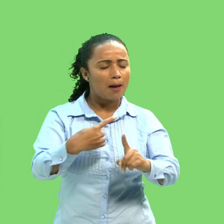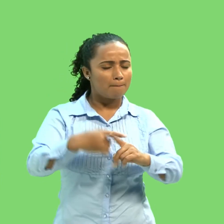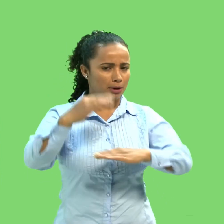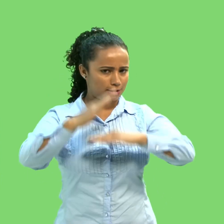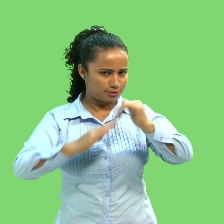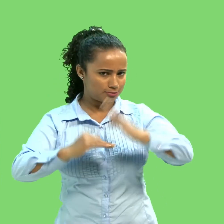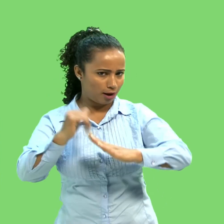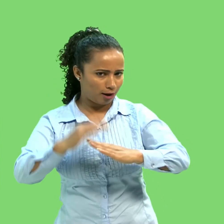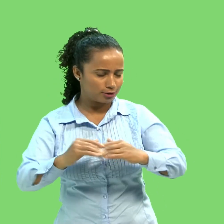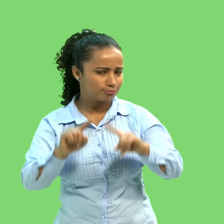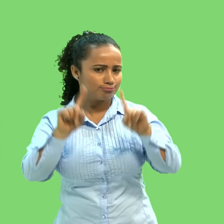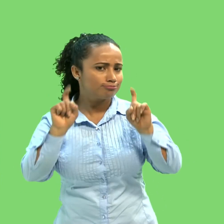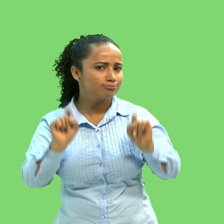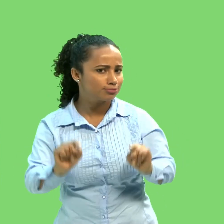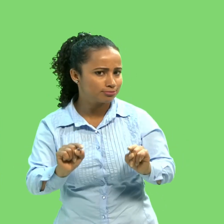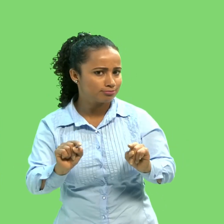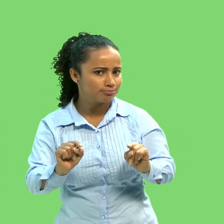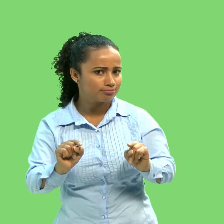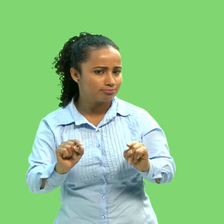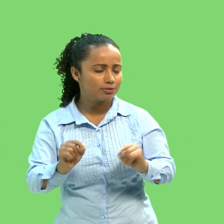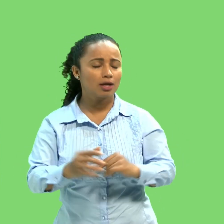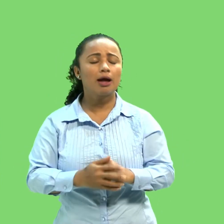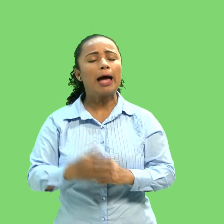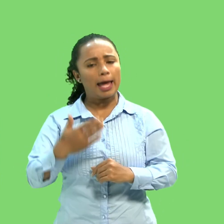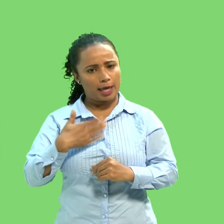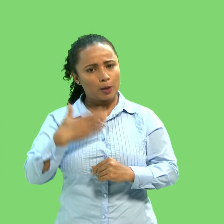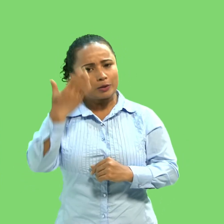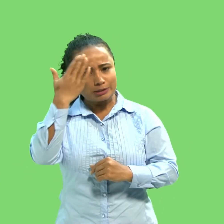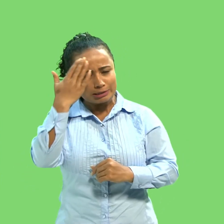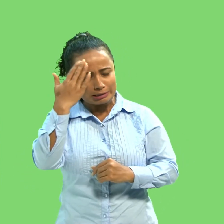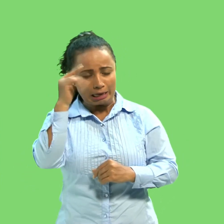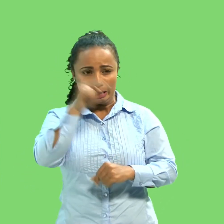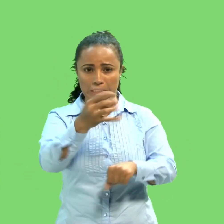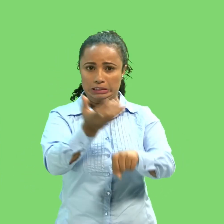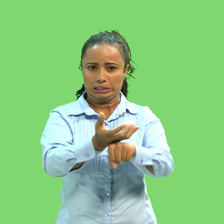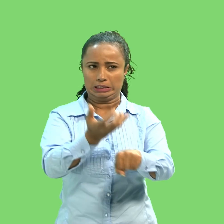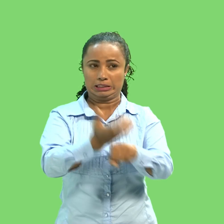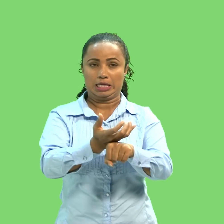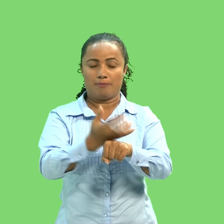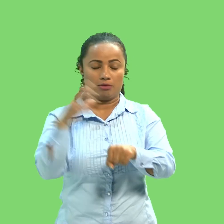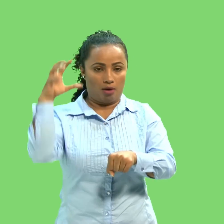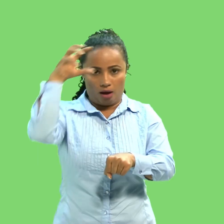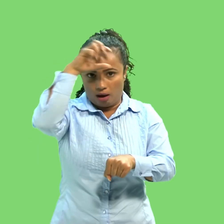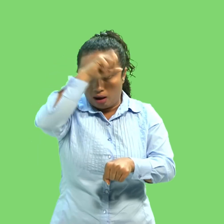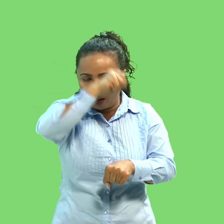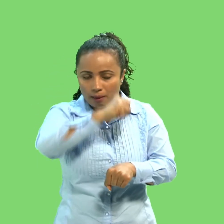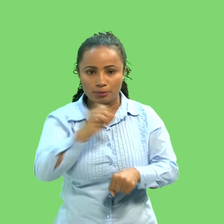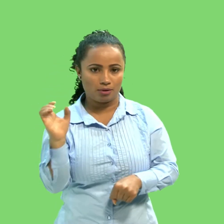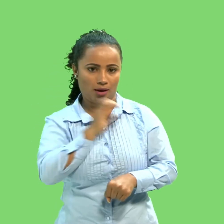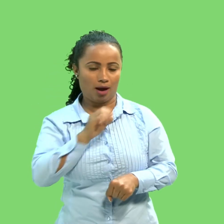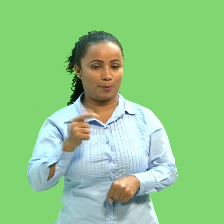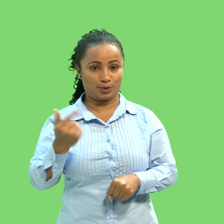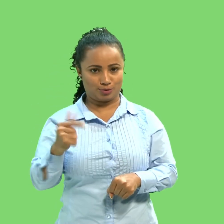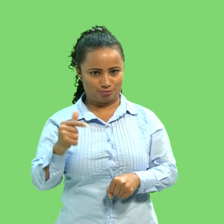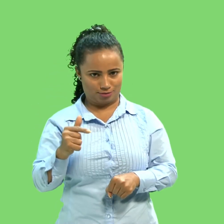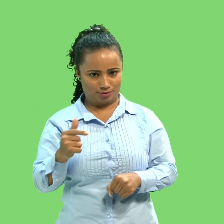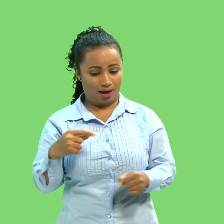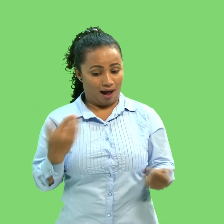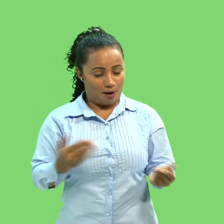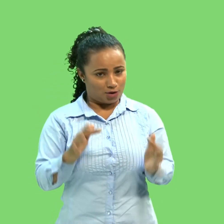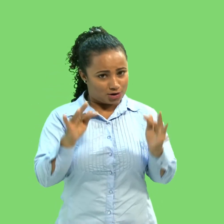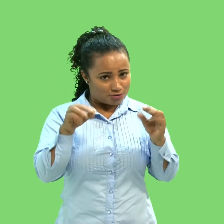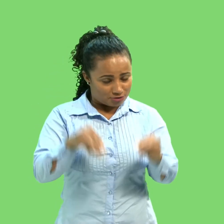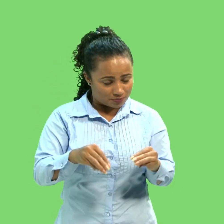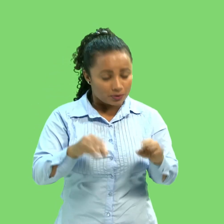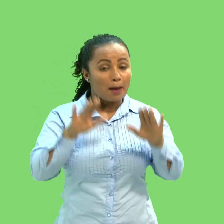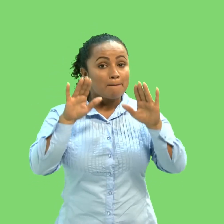uma videoaula. Entendo que essa disciplina não é algo que se aprenda do dia para a noite, mas devo salientar que as leituras deverão